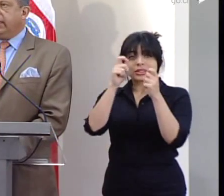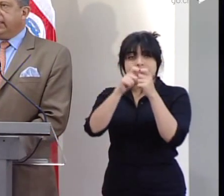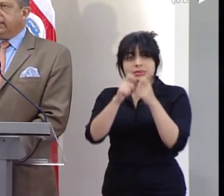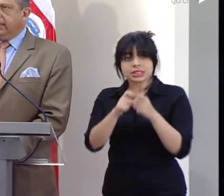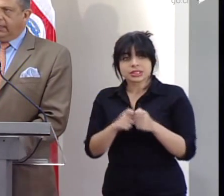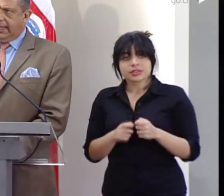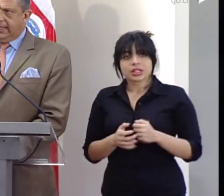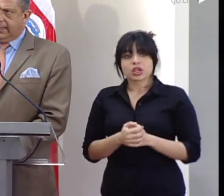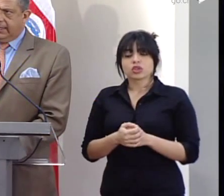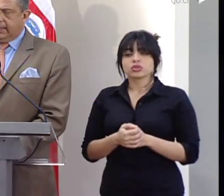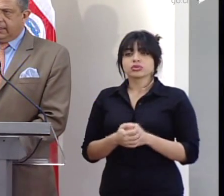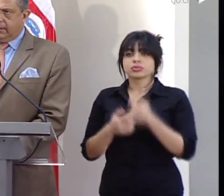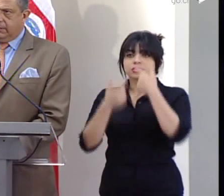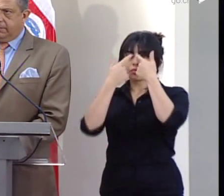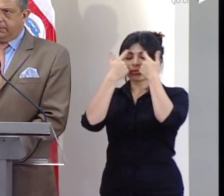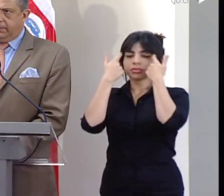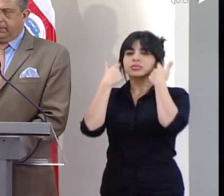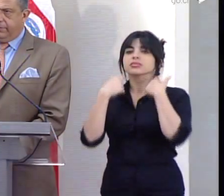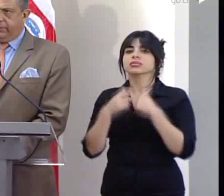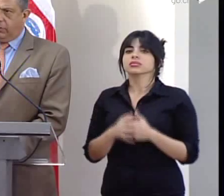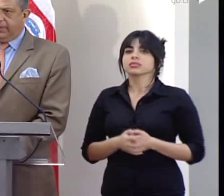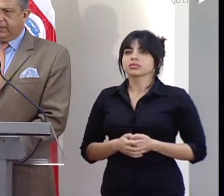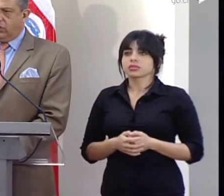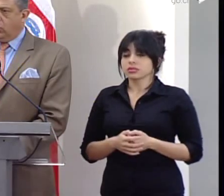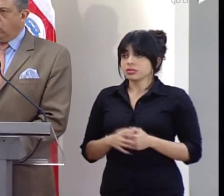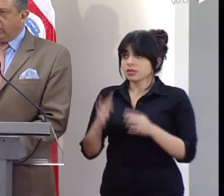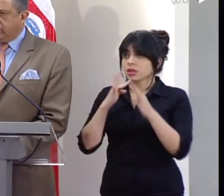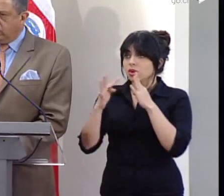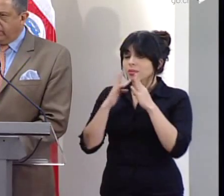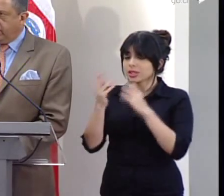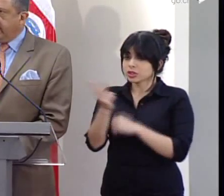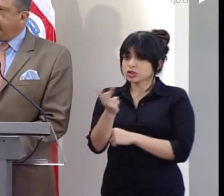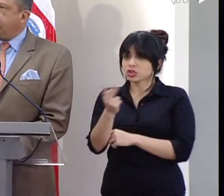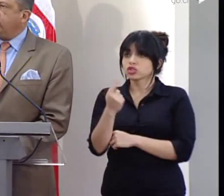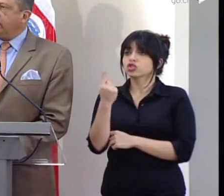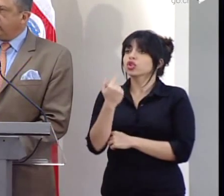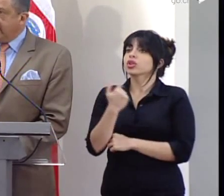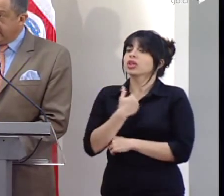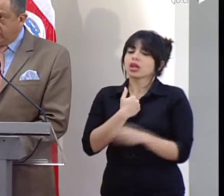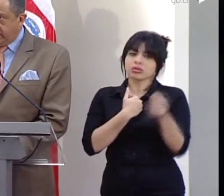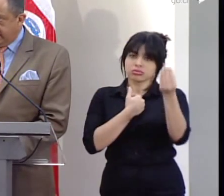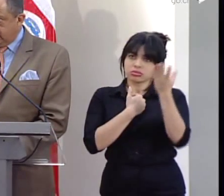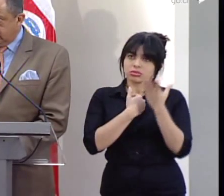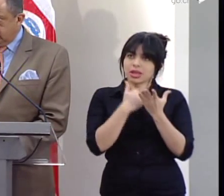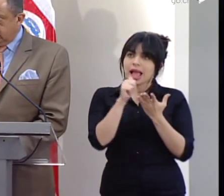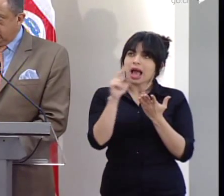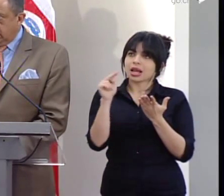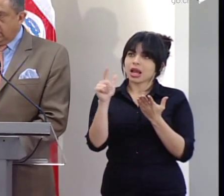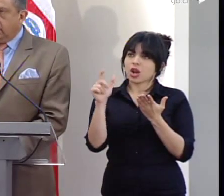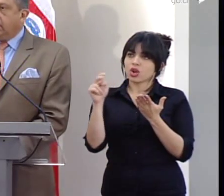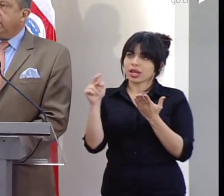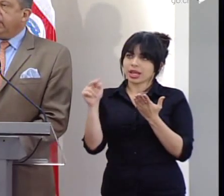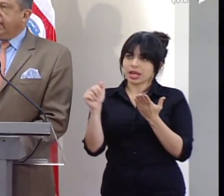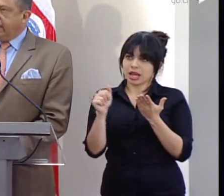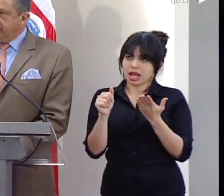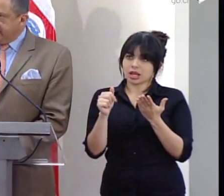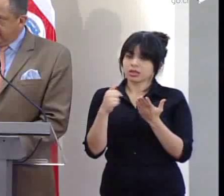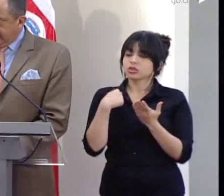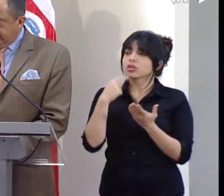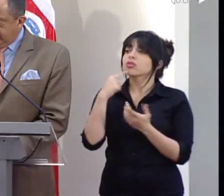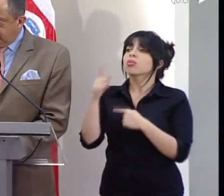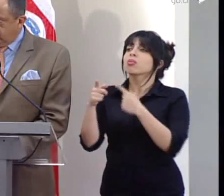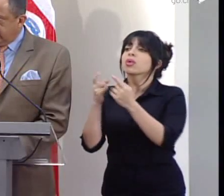específicos de la conversación, lo que tuve fue la versión de doña Ana Lorena Dije